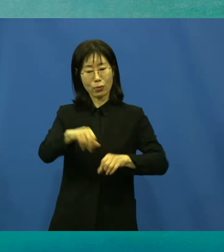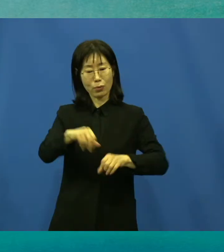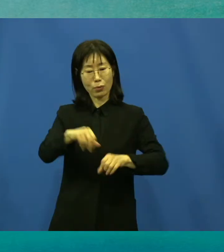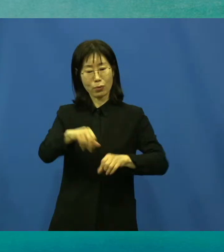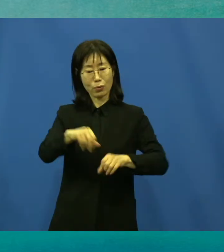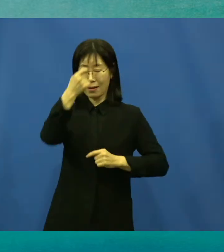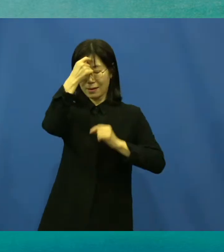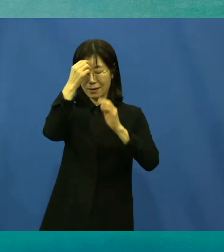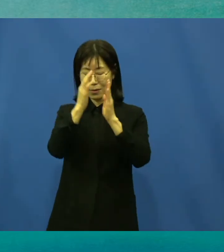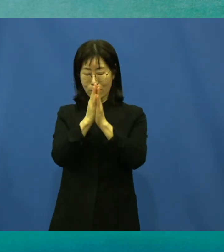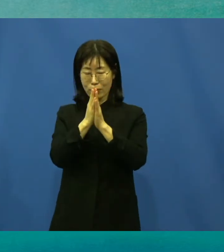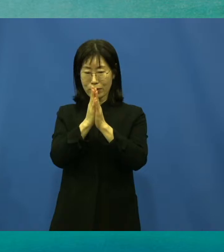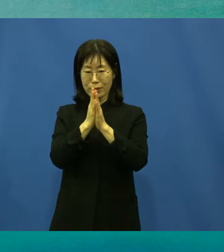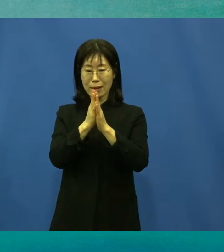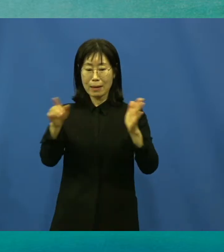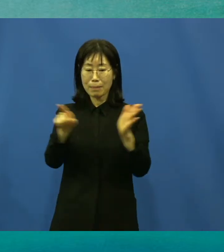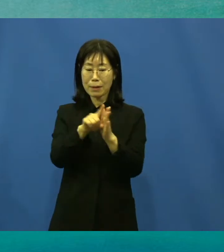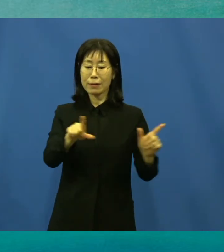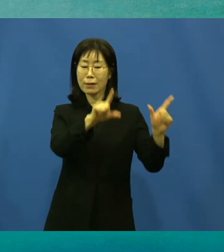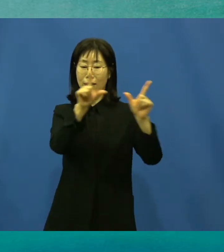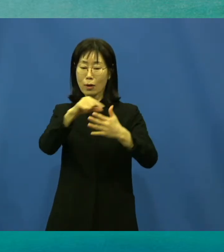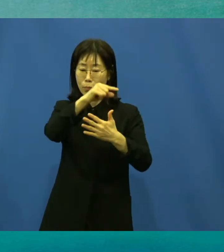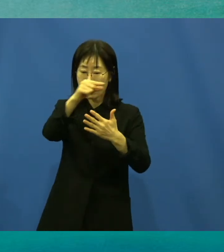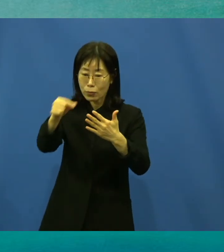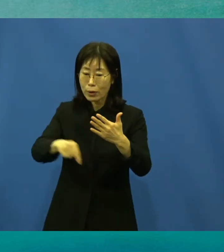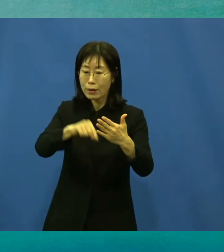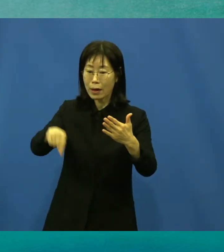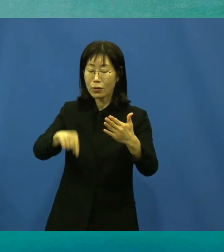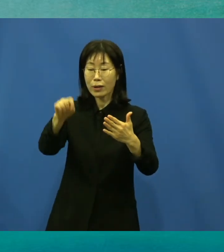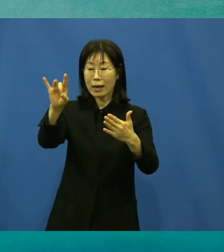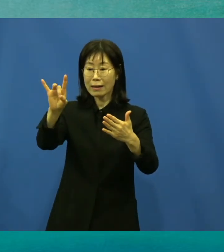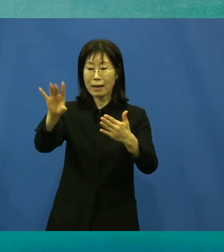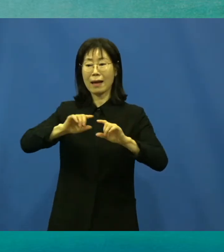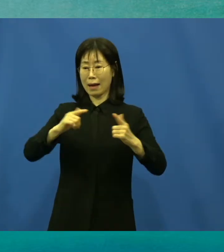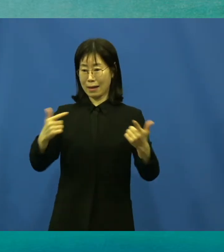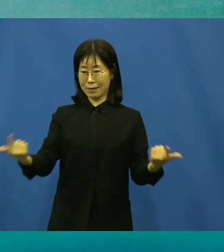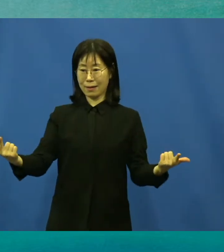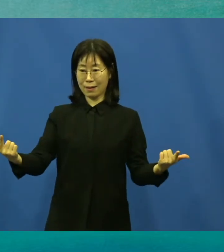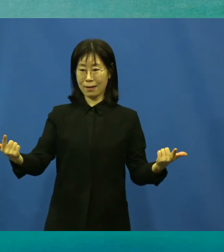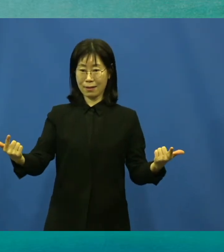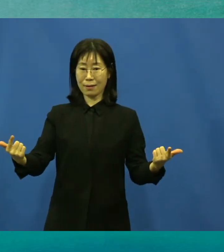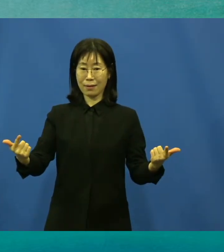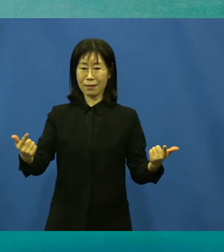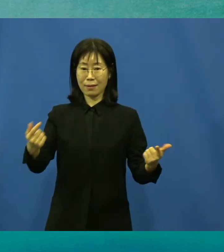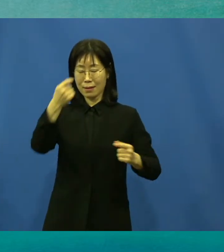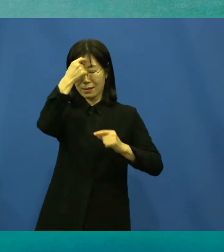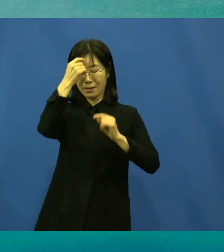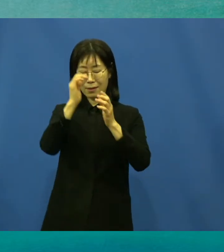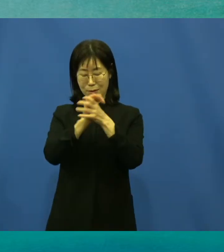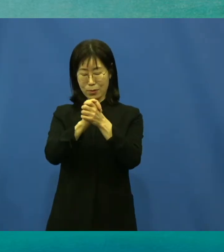아니죠. 또 어떤 활동이나 무슨